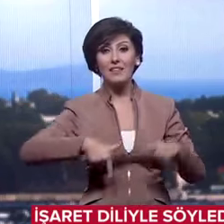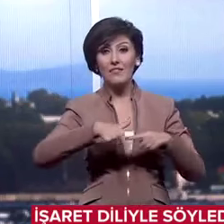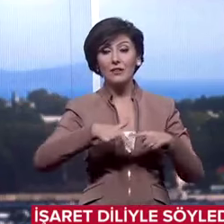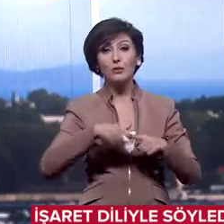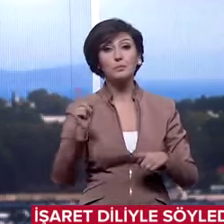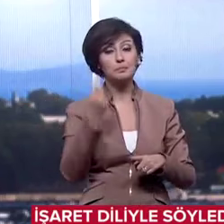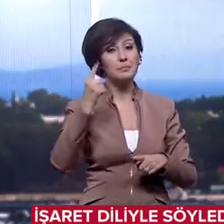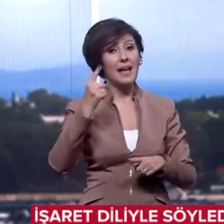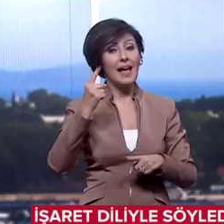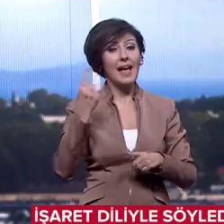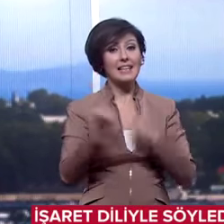etkinlik gerçekleştirdi.